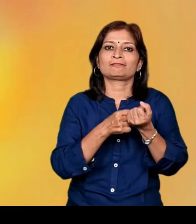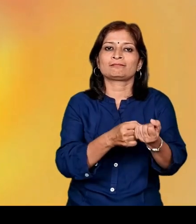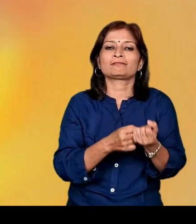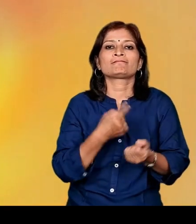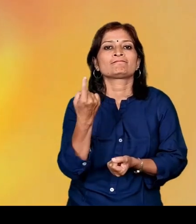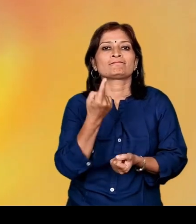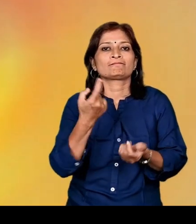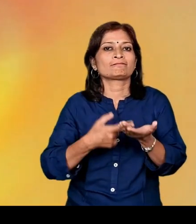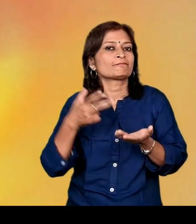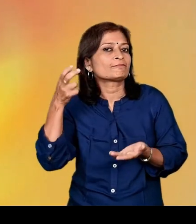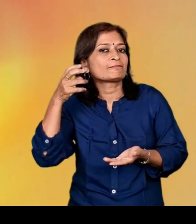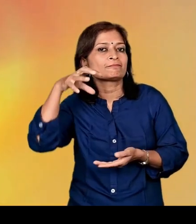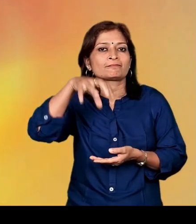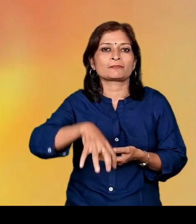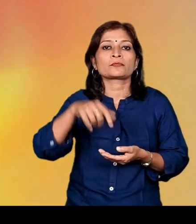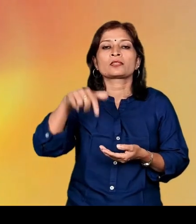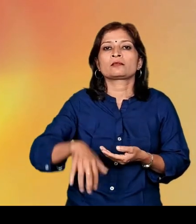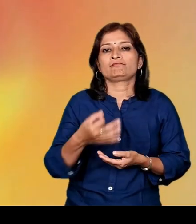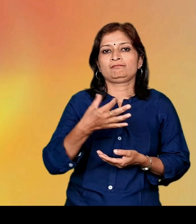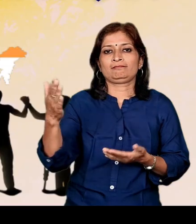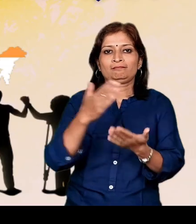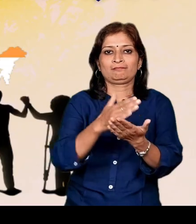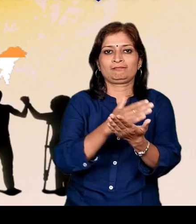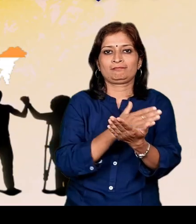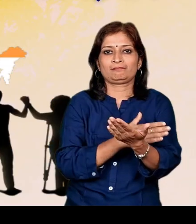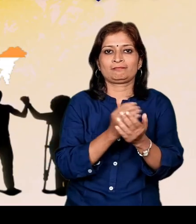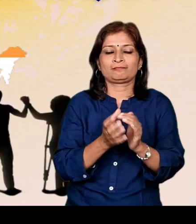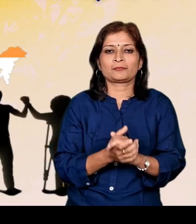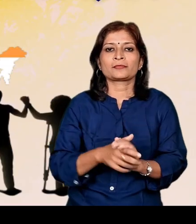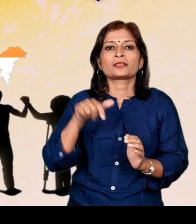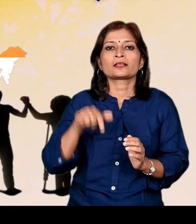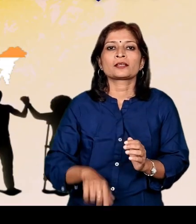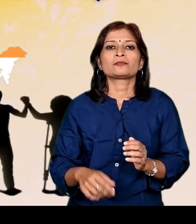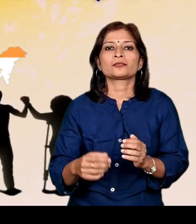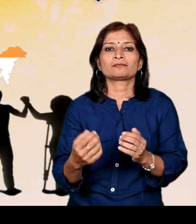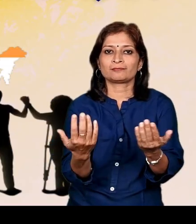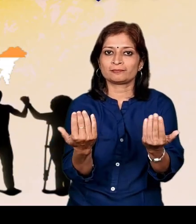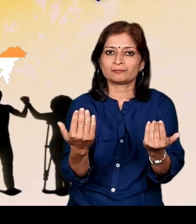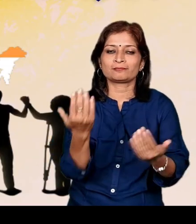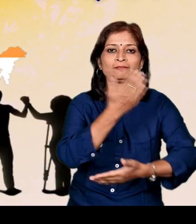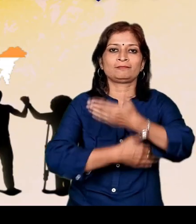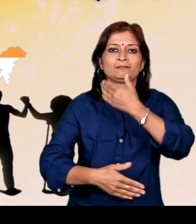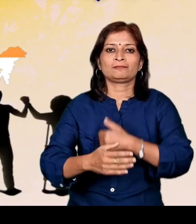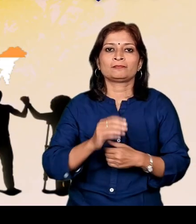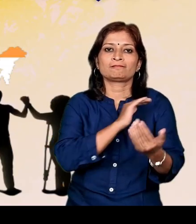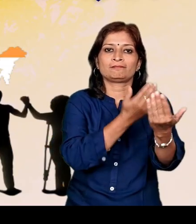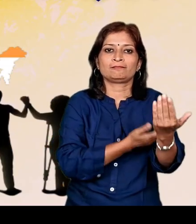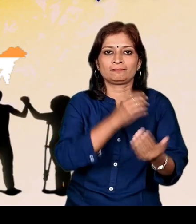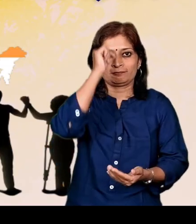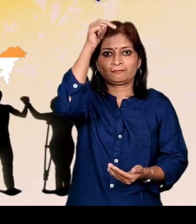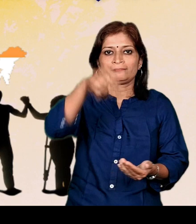स्टेशन लेकर आया है कार्यक्रमों की खास श्रृंखला, सक्षम दिव्यांग सशक्त भारत की